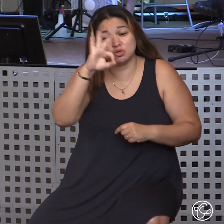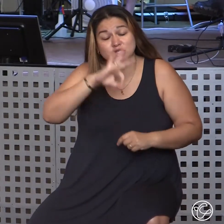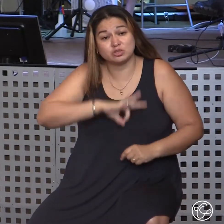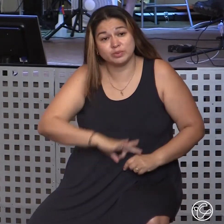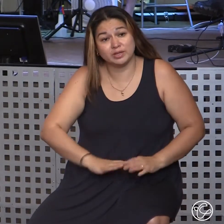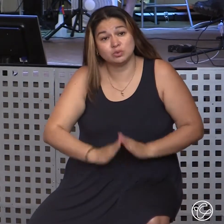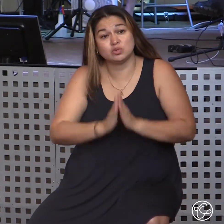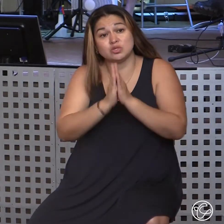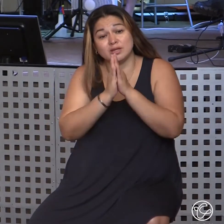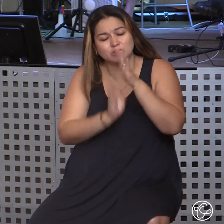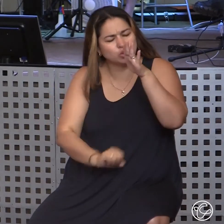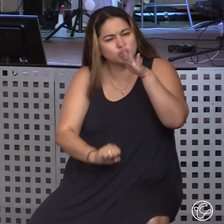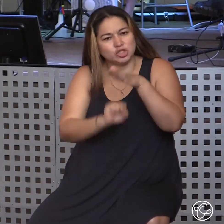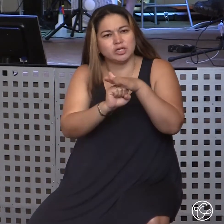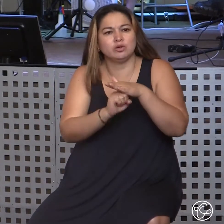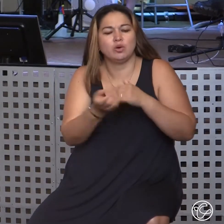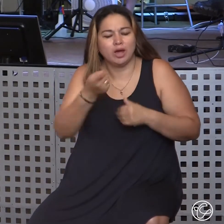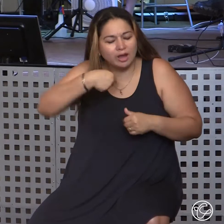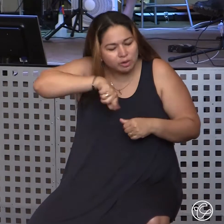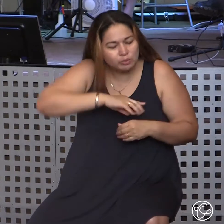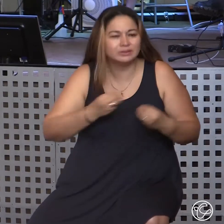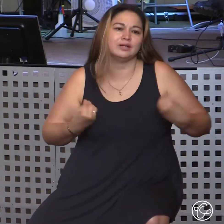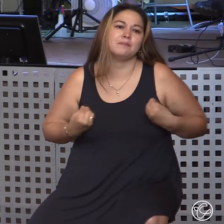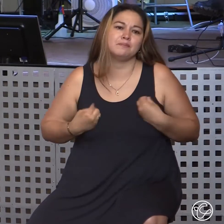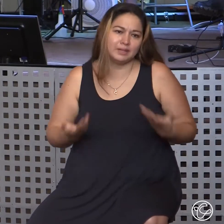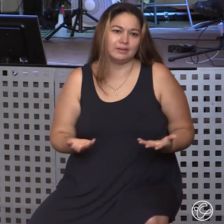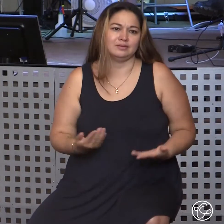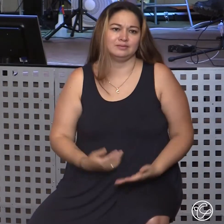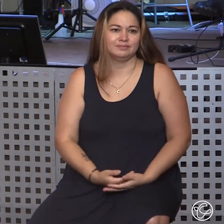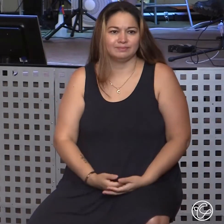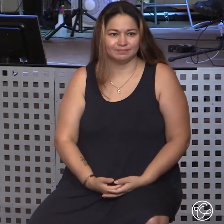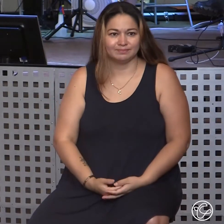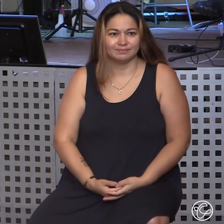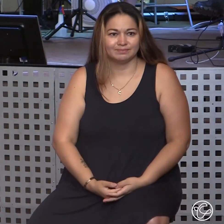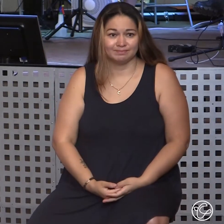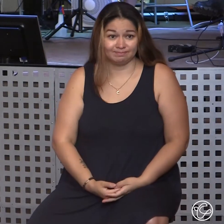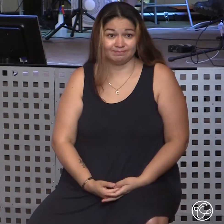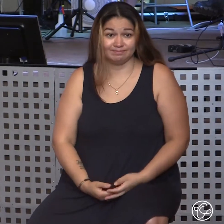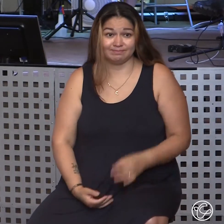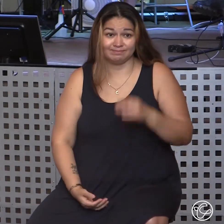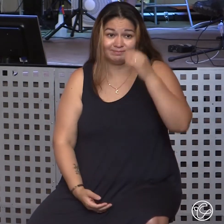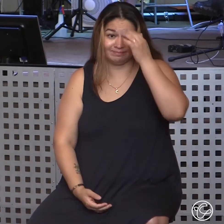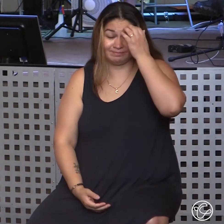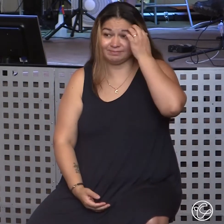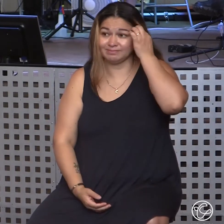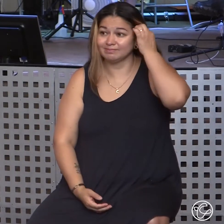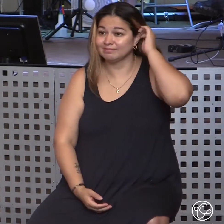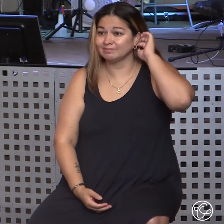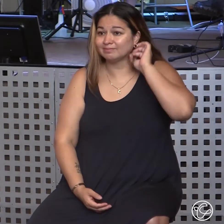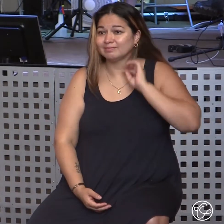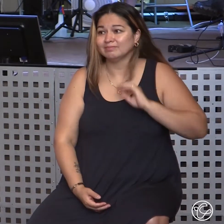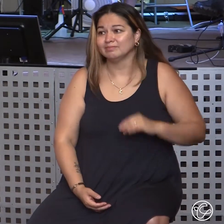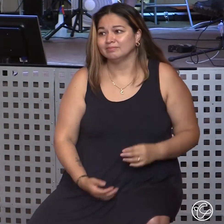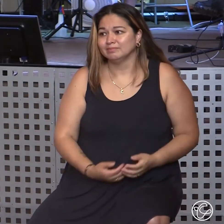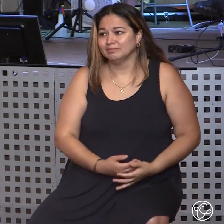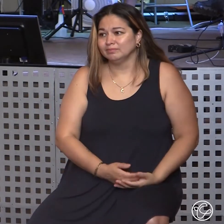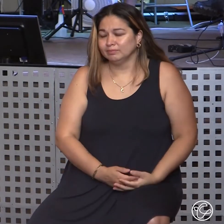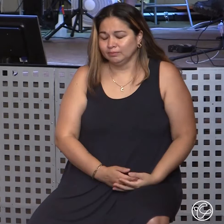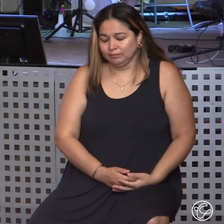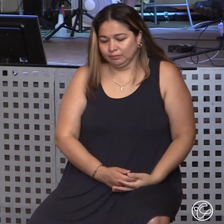No. ¿Cuánta honra estamos dispuestos a dar? A Dios, por